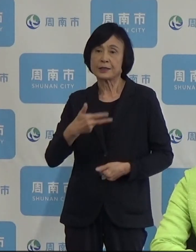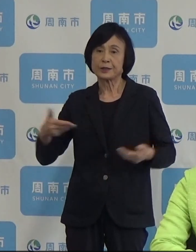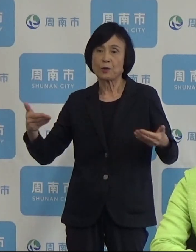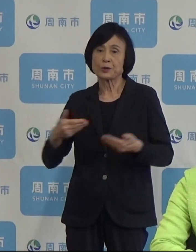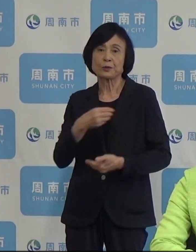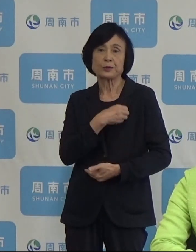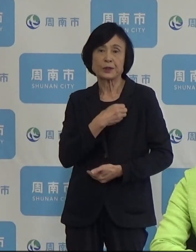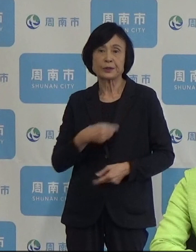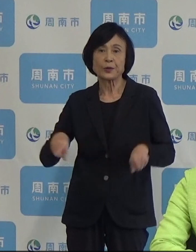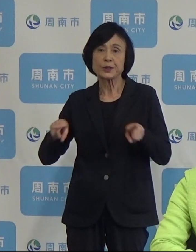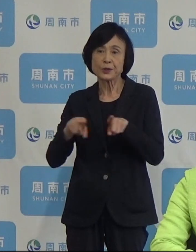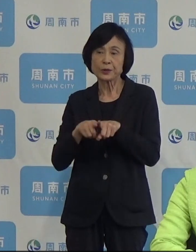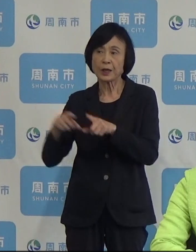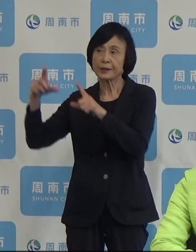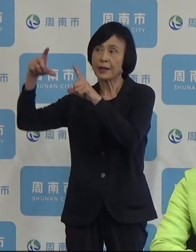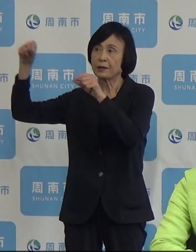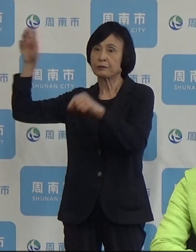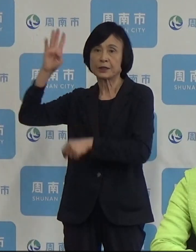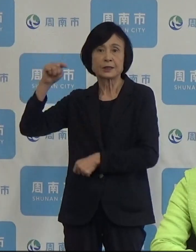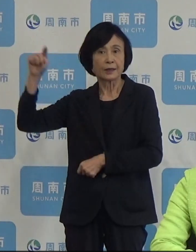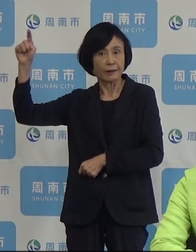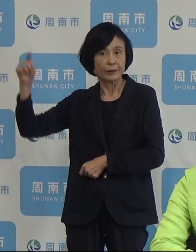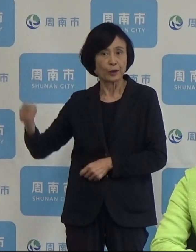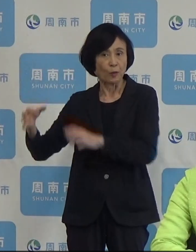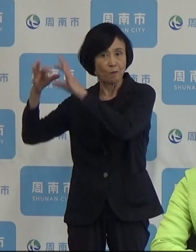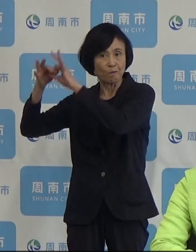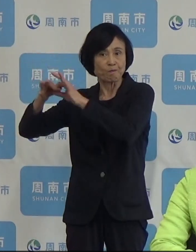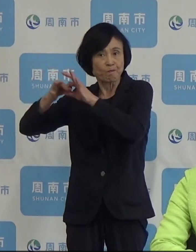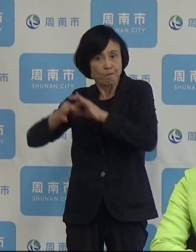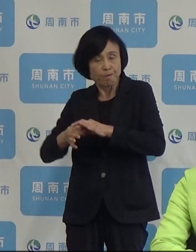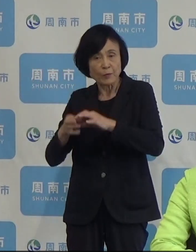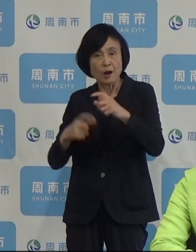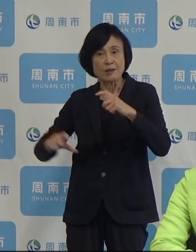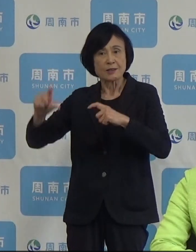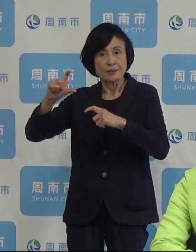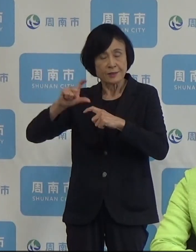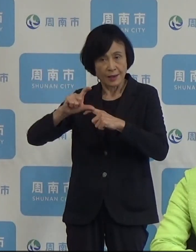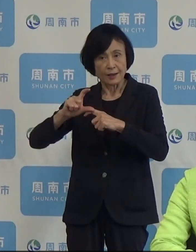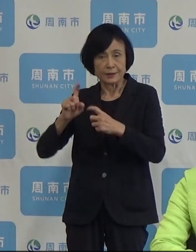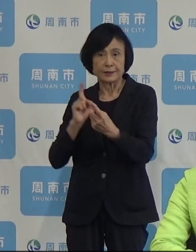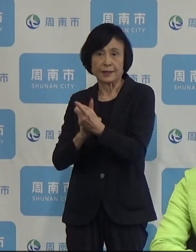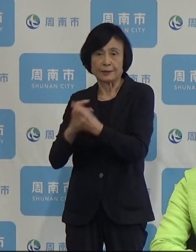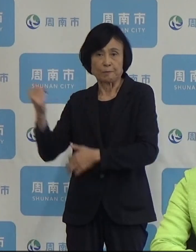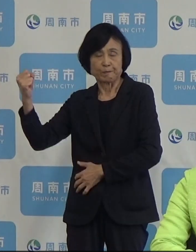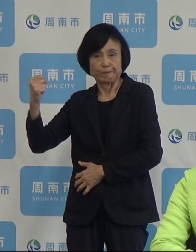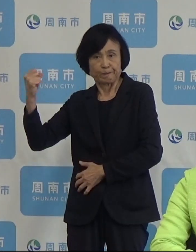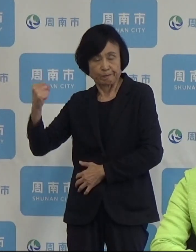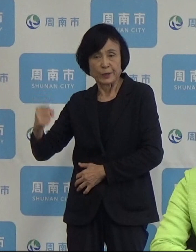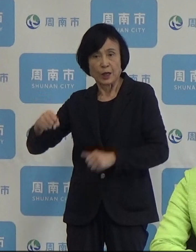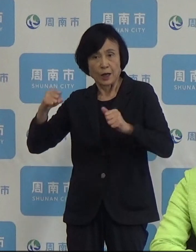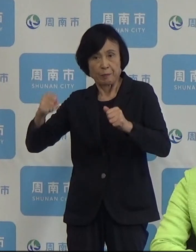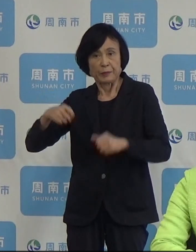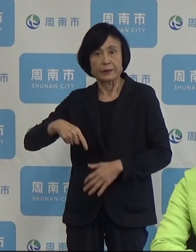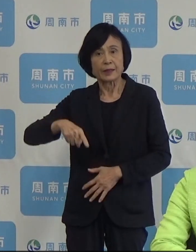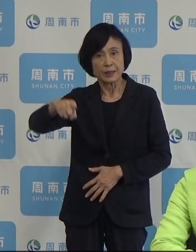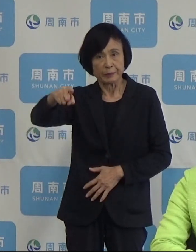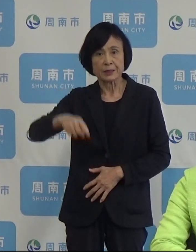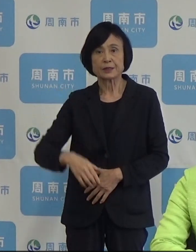って、国や県と連携しながら、一層の対策の強化に取り組んでまい